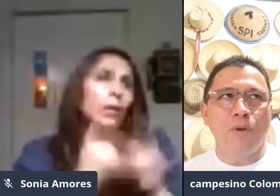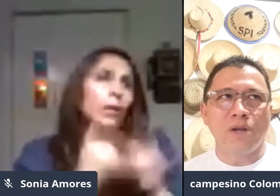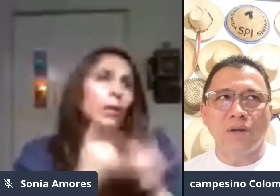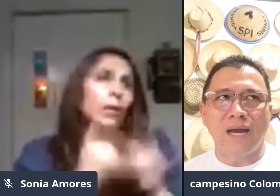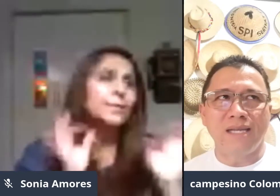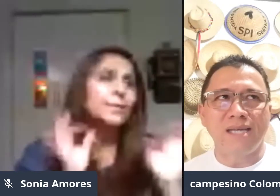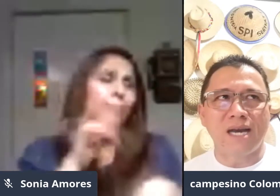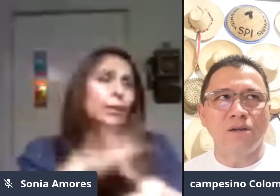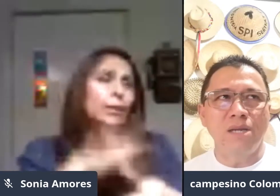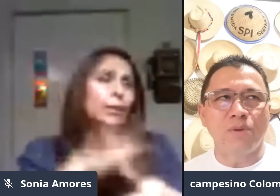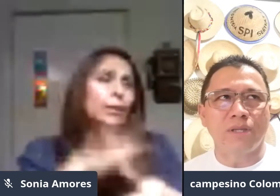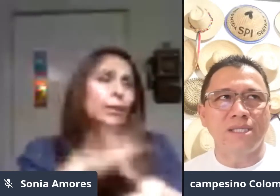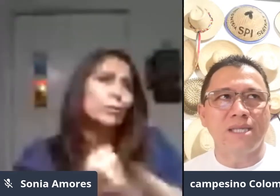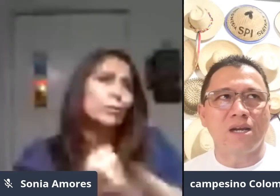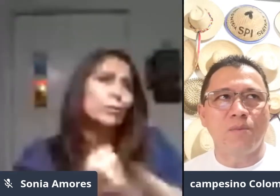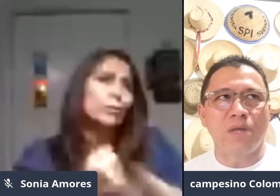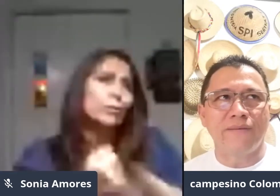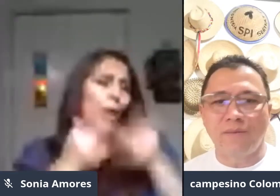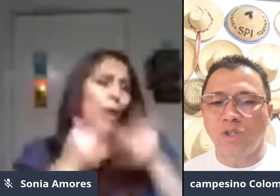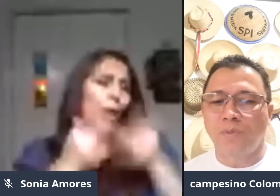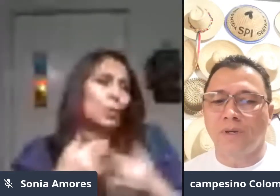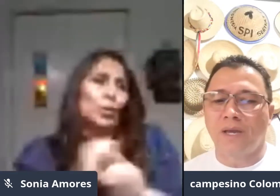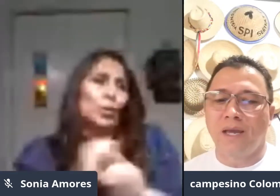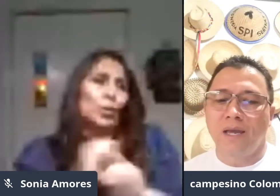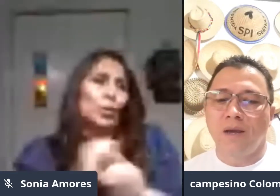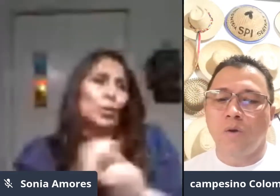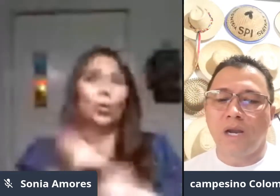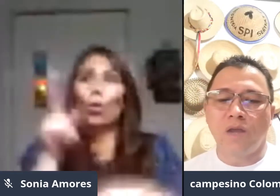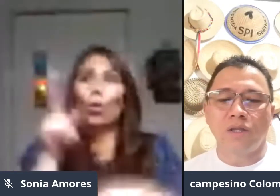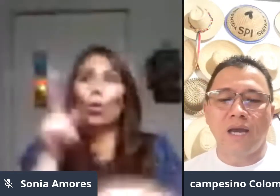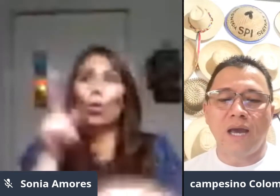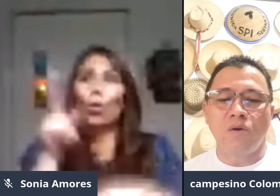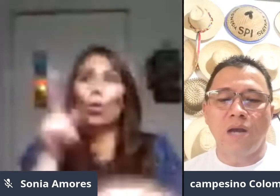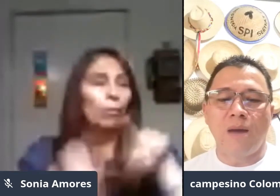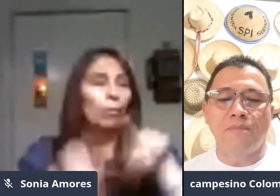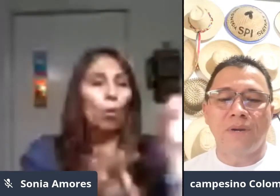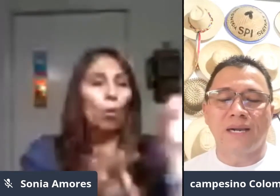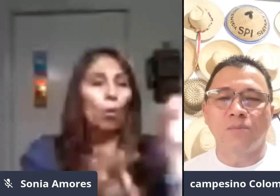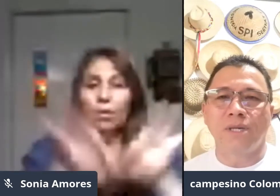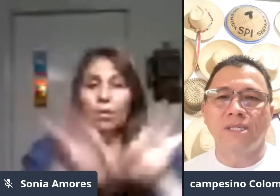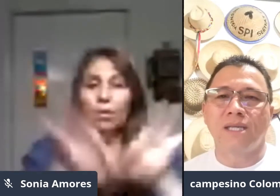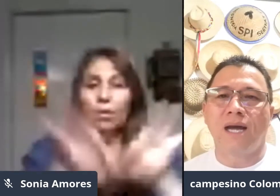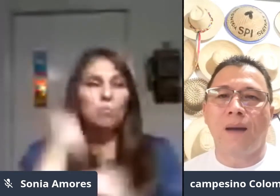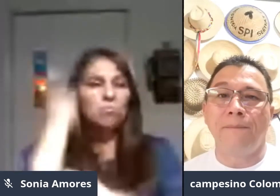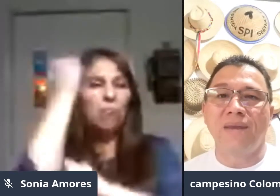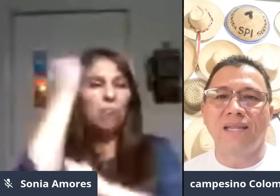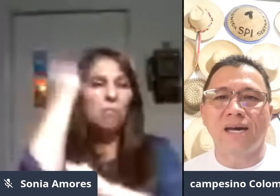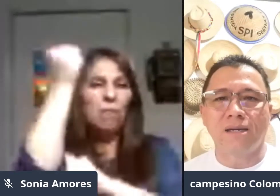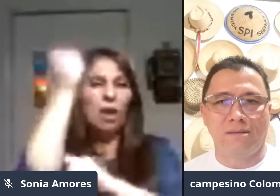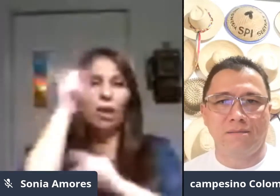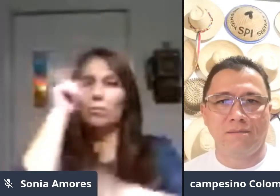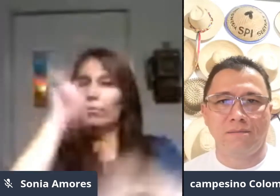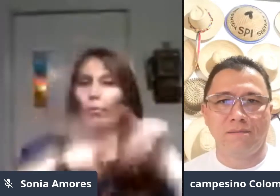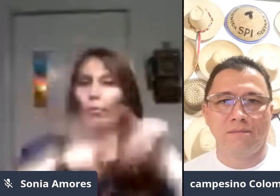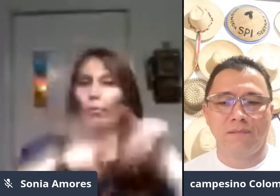no poder organizarnos ni protestar como debemos, porque con ello traen una respuesta